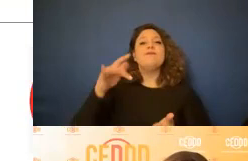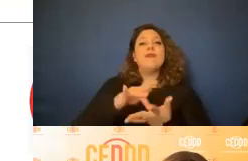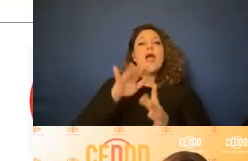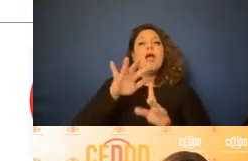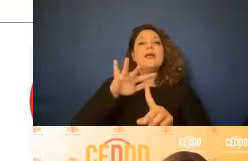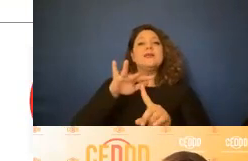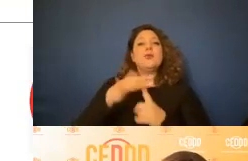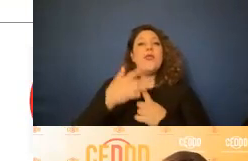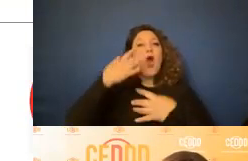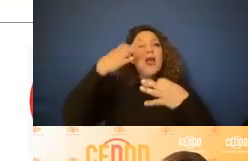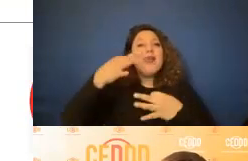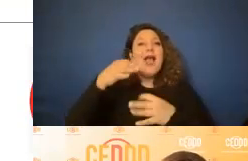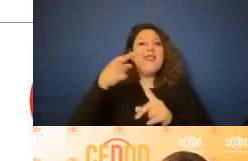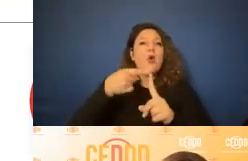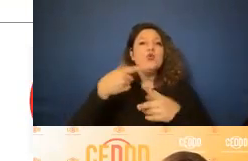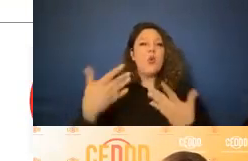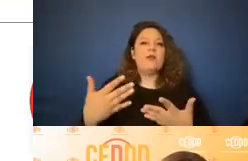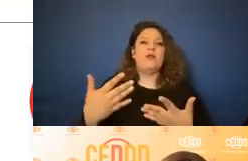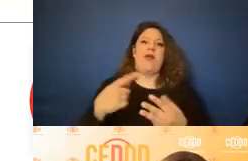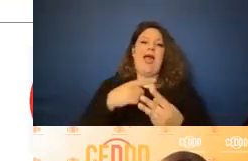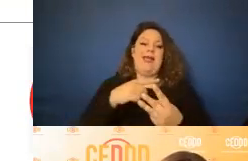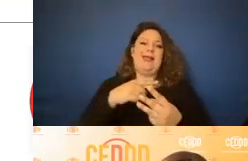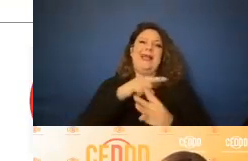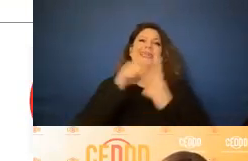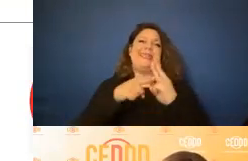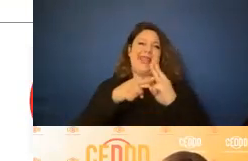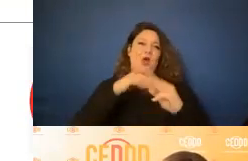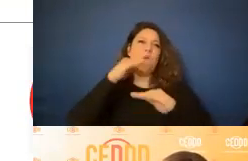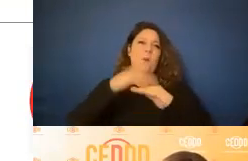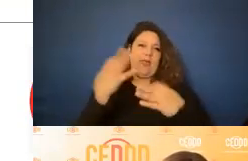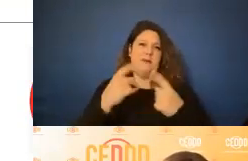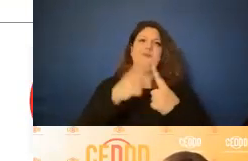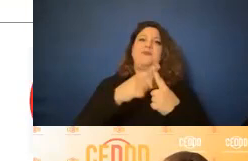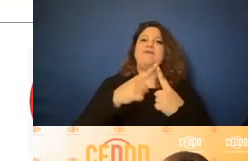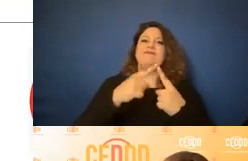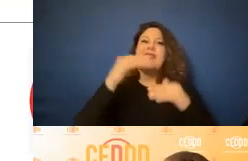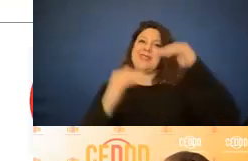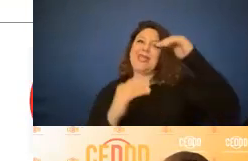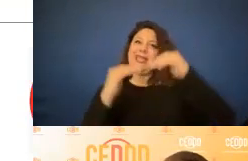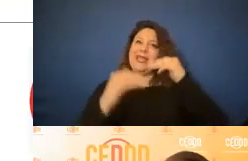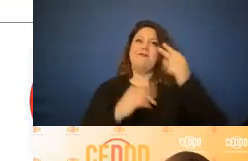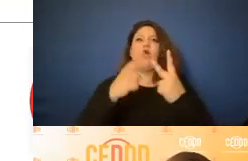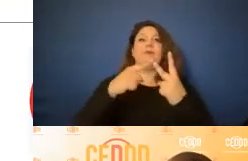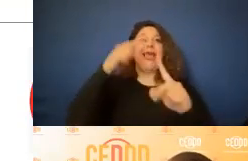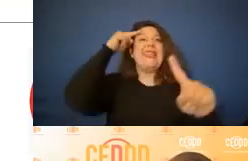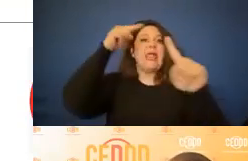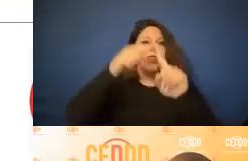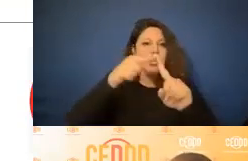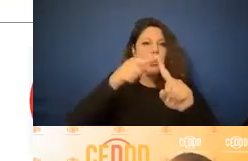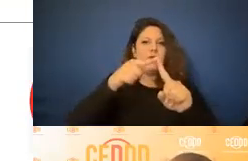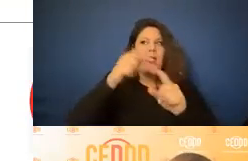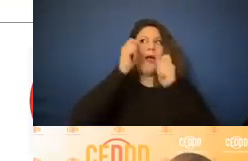criterios: desequilibrio de poder, y lo hemos dicho antes, muy importante, que haya intencionalidad y conciencia de lo que está haciendo, y que